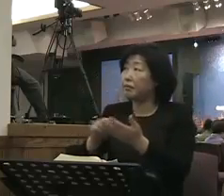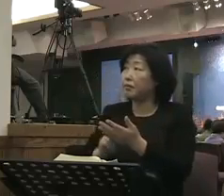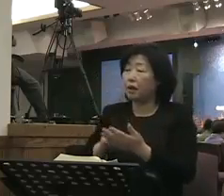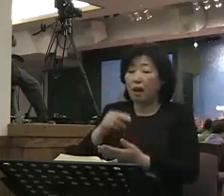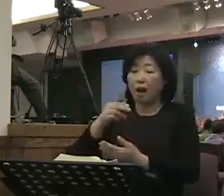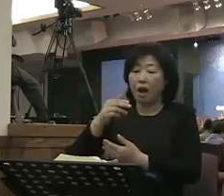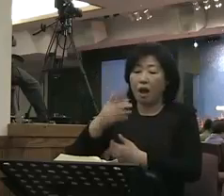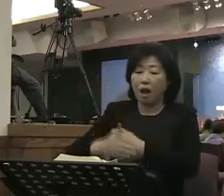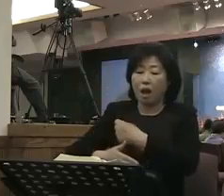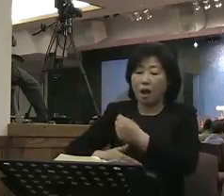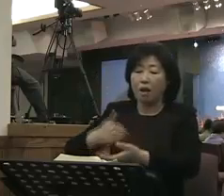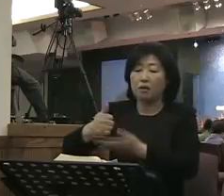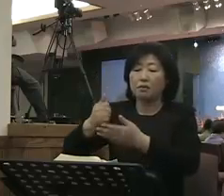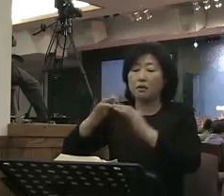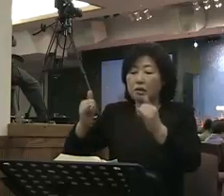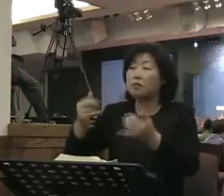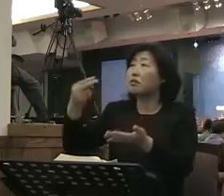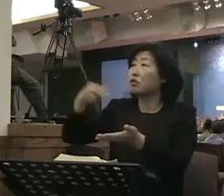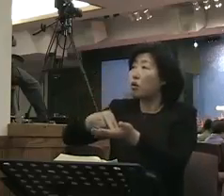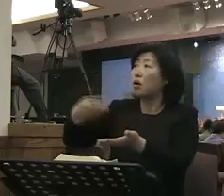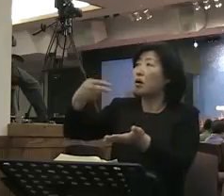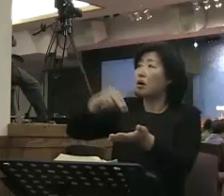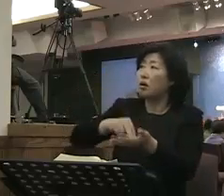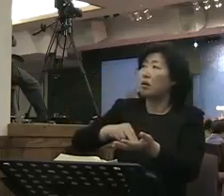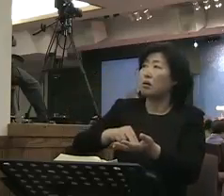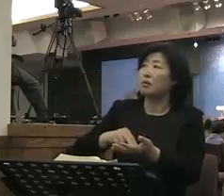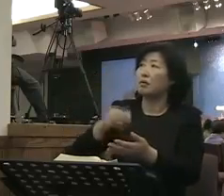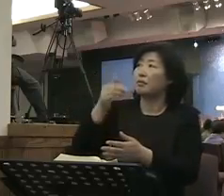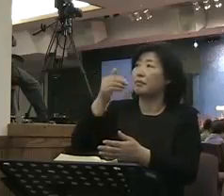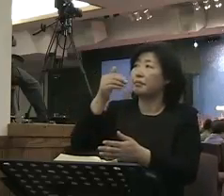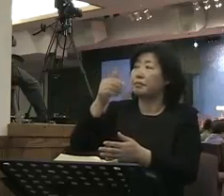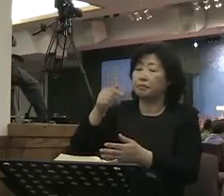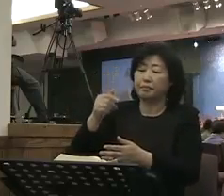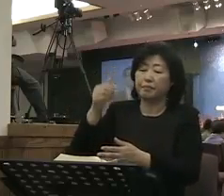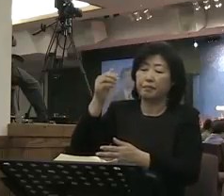예배와 김승훈 목사님의 설교에 대해 더